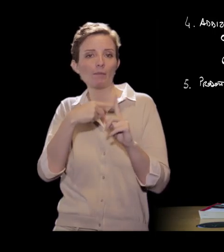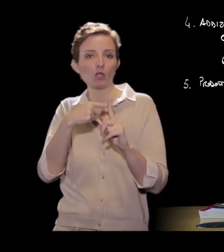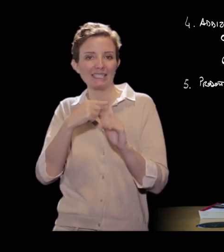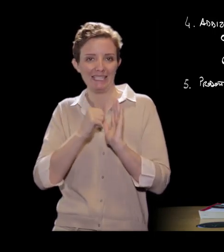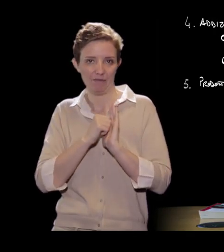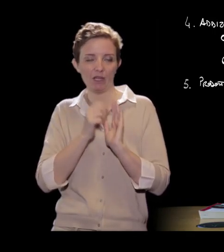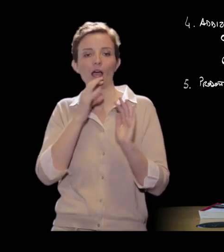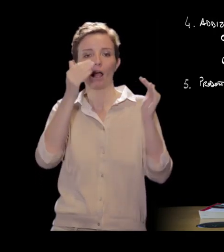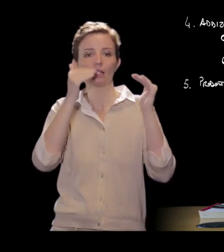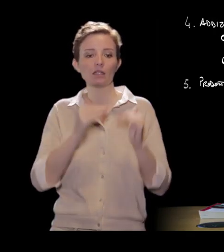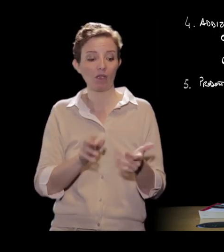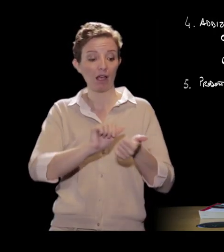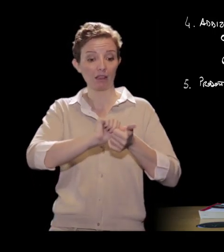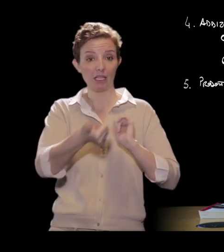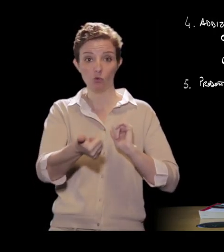disuguaglianze